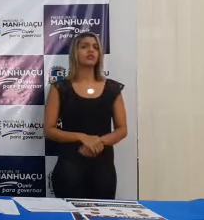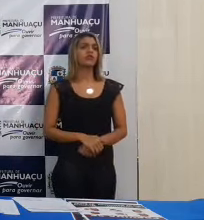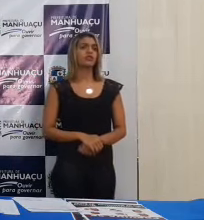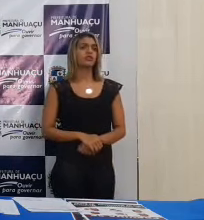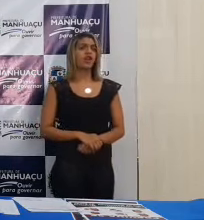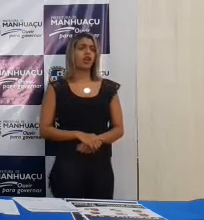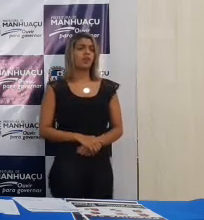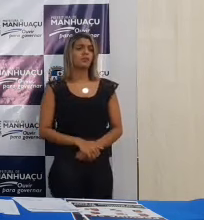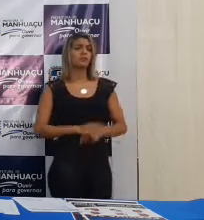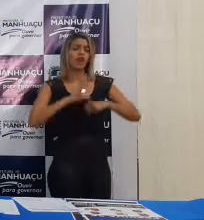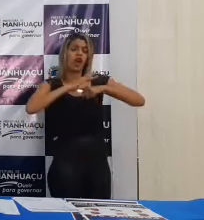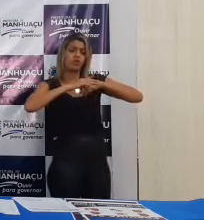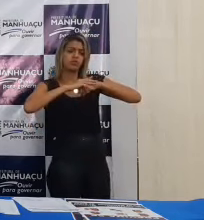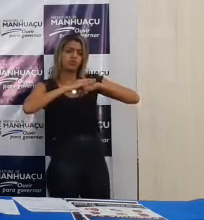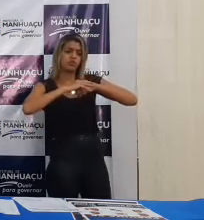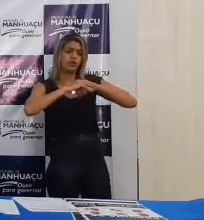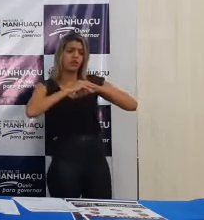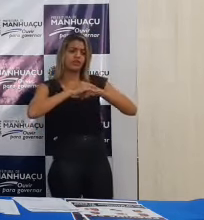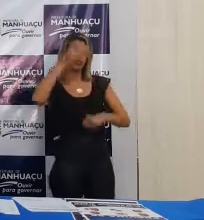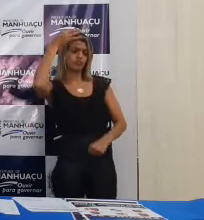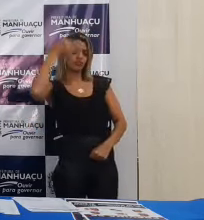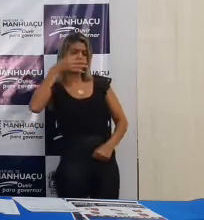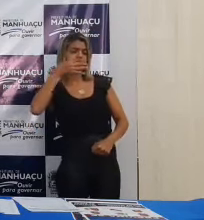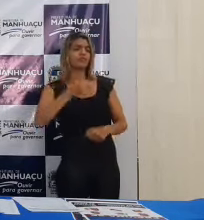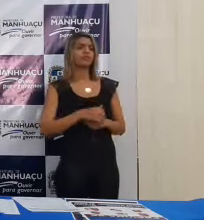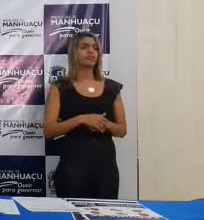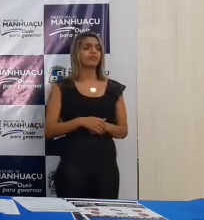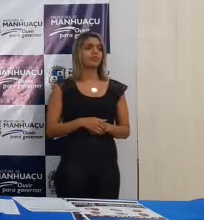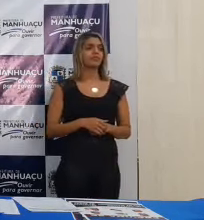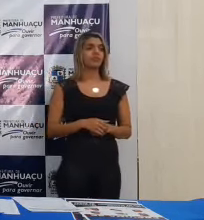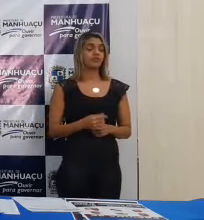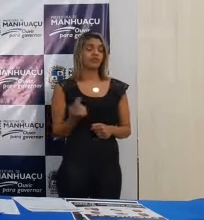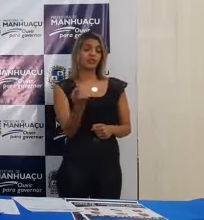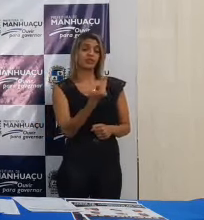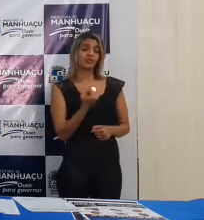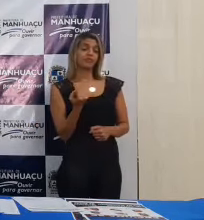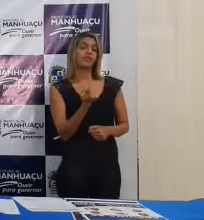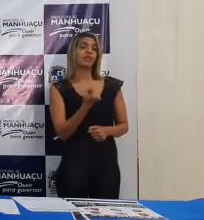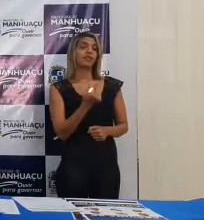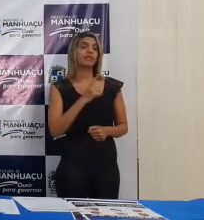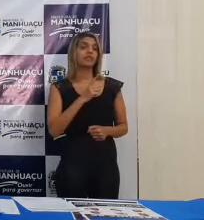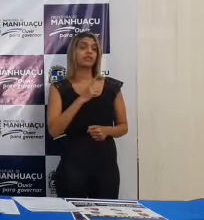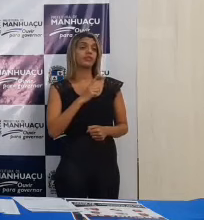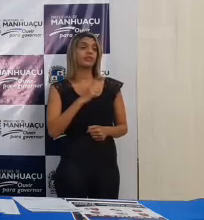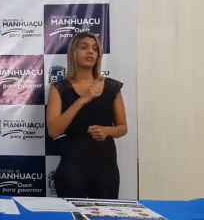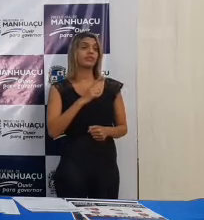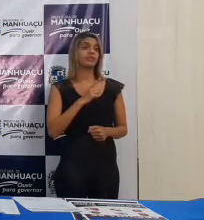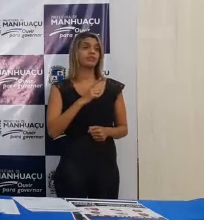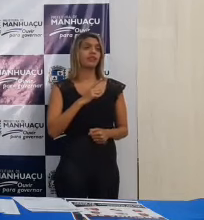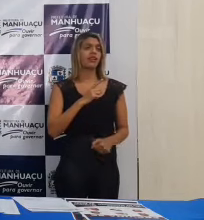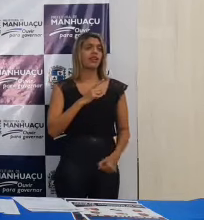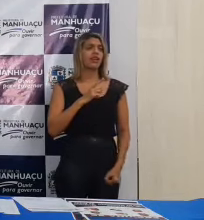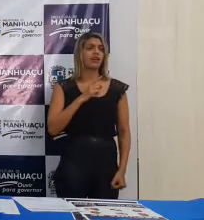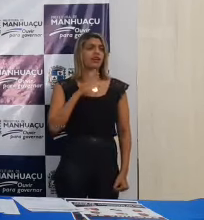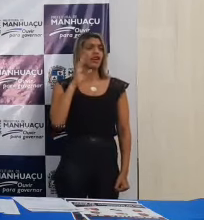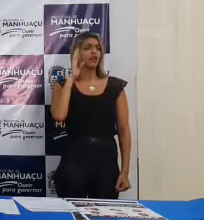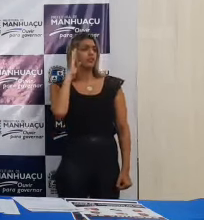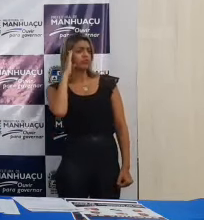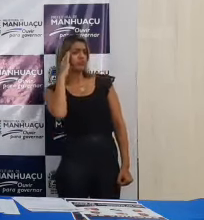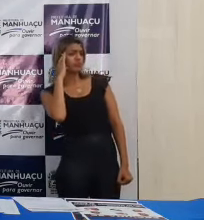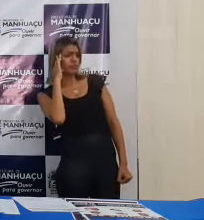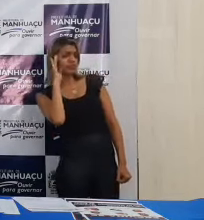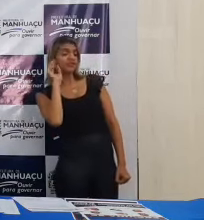comércio fechado, no meu ver, o comércio não tem culpa nenhuma, nós mesmo temos que conscientizar, acho que a culpa maior somos nós, nossa, do que do